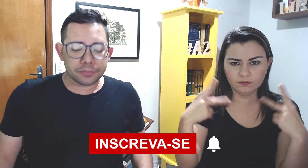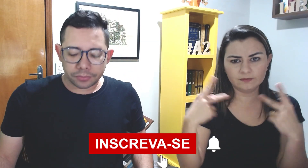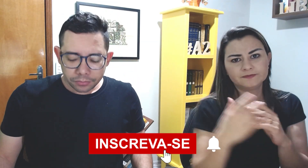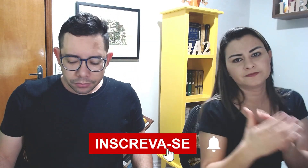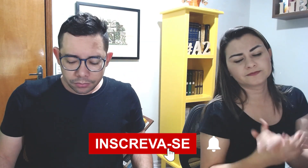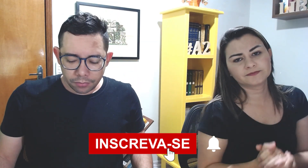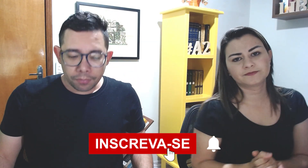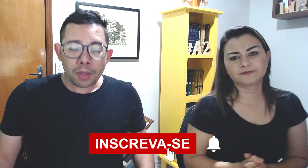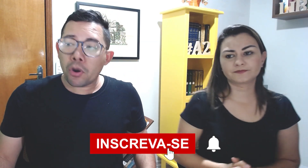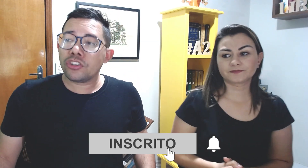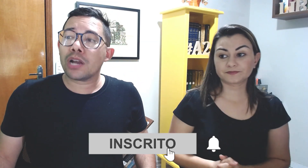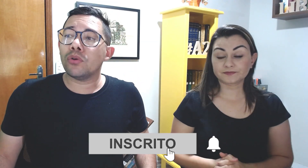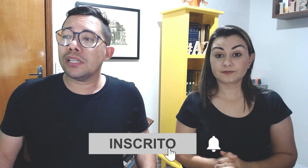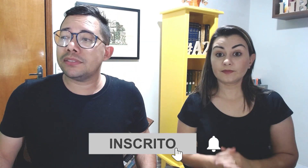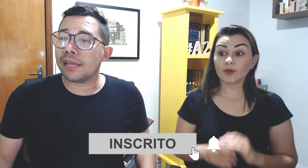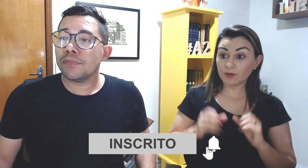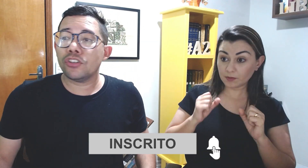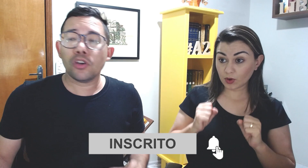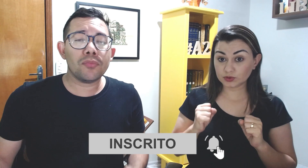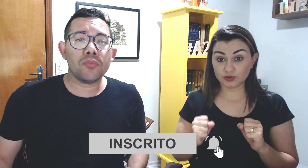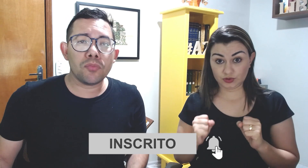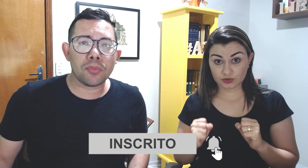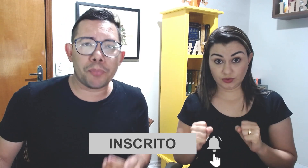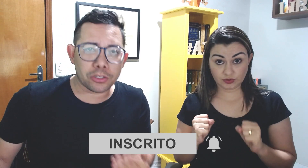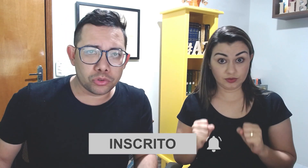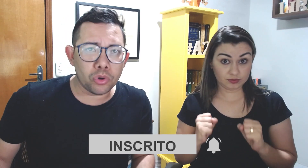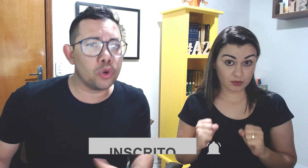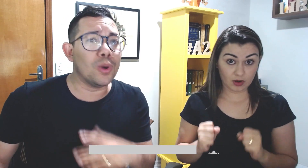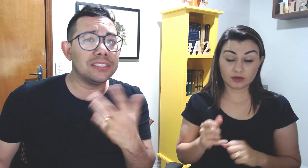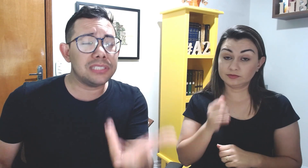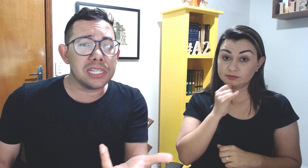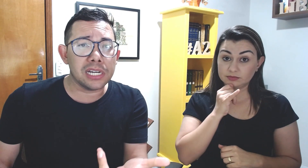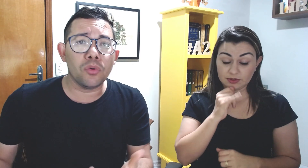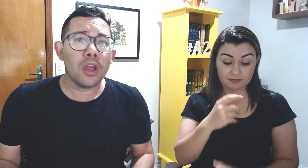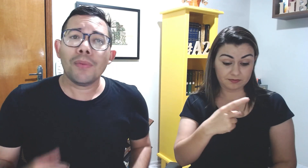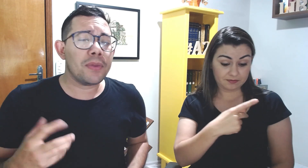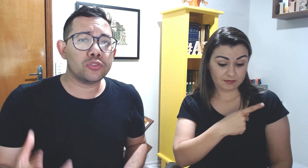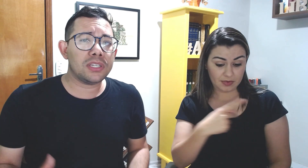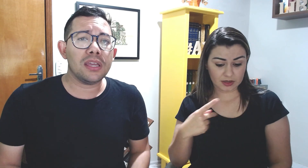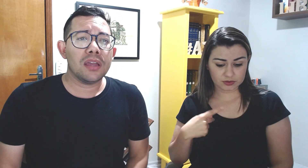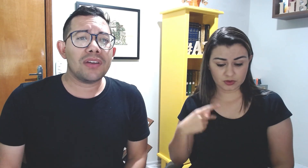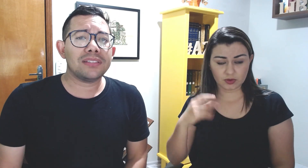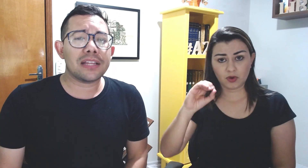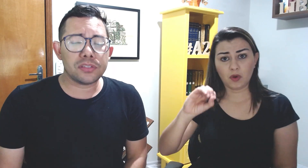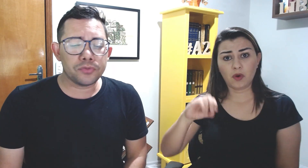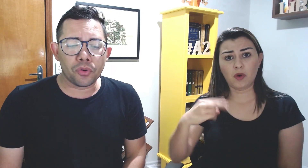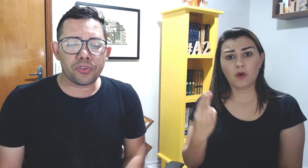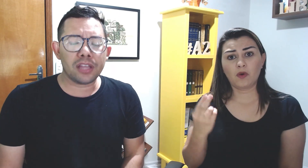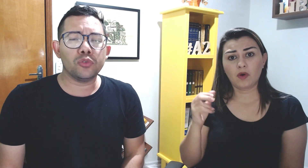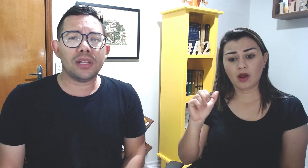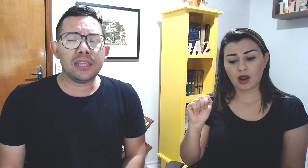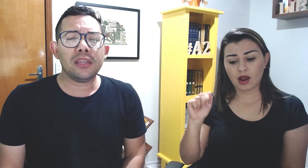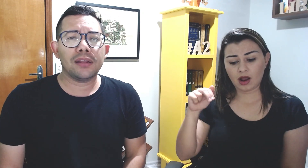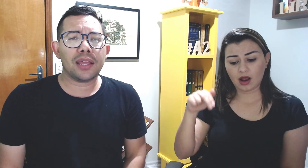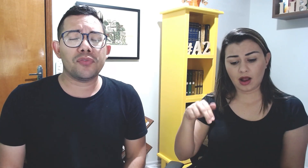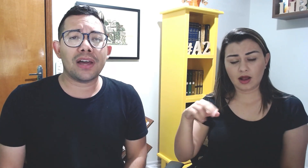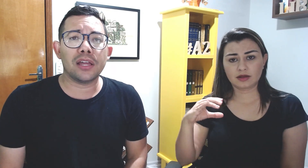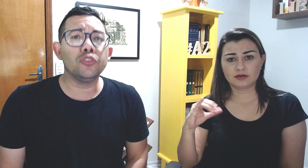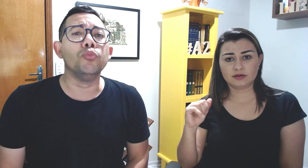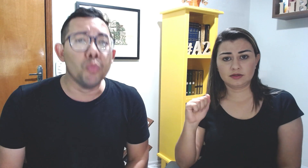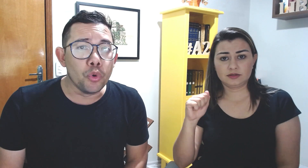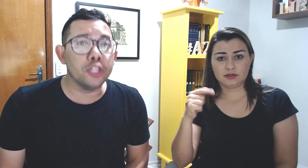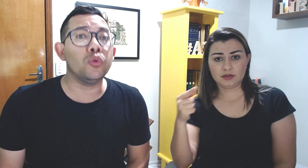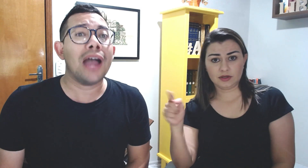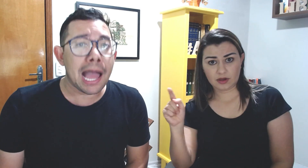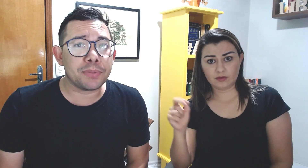acontece? Pode acontecer de ter um pastor, um ancião, uma pessoa que vai estar desenvolvendo ali, né, e